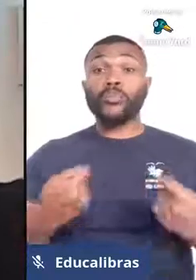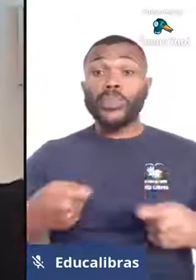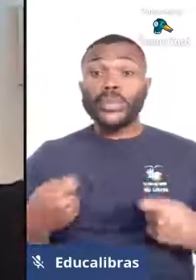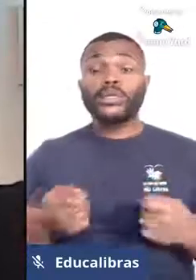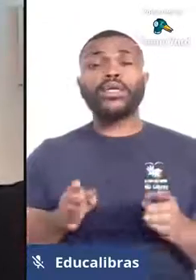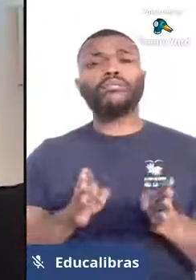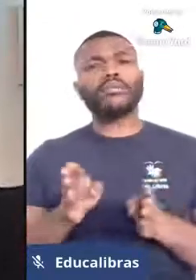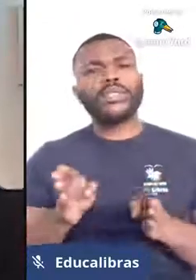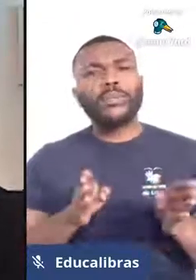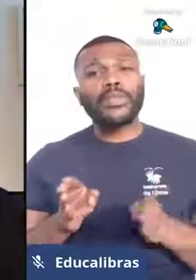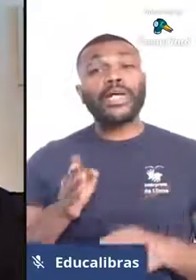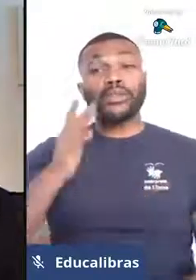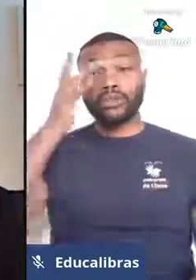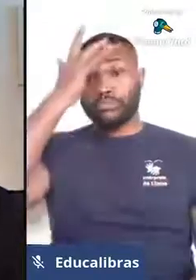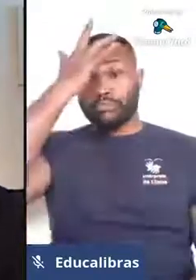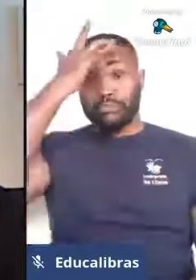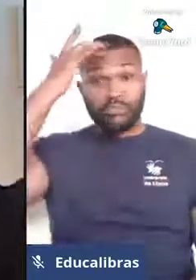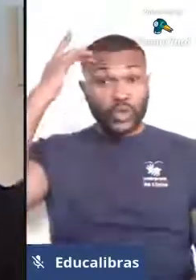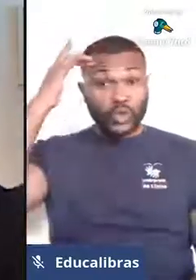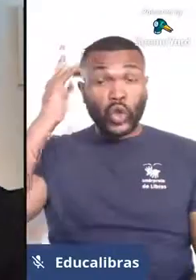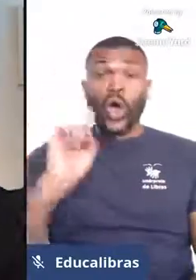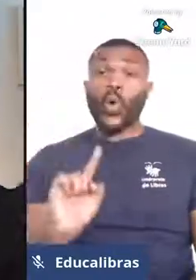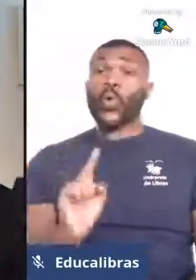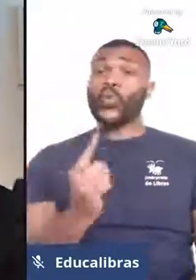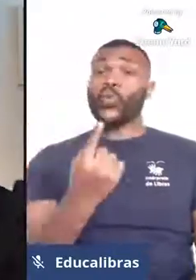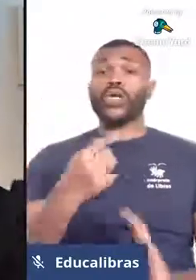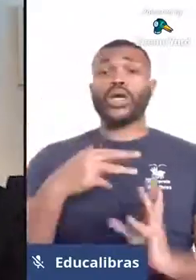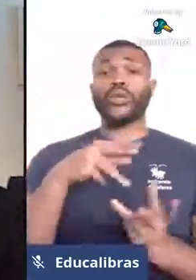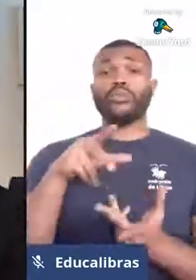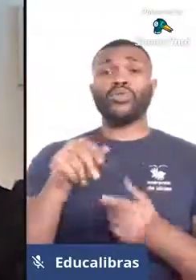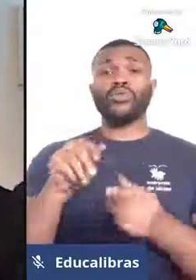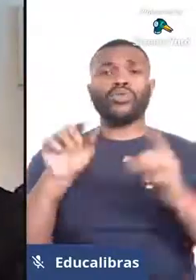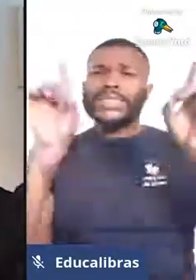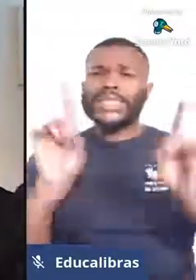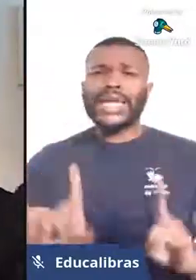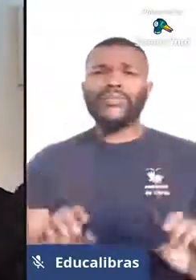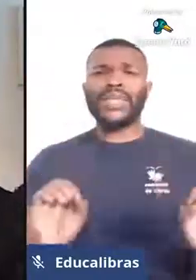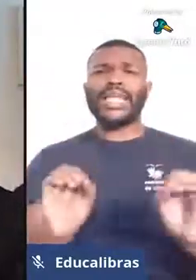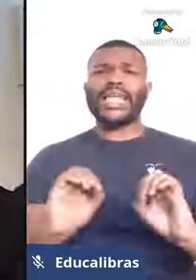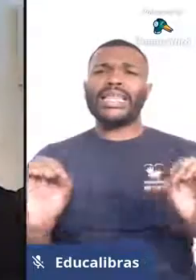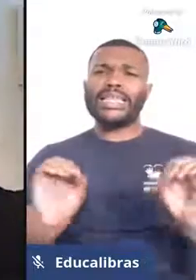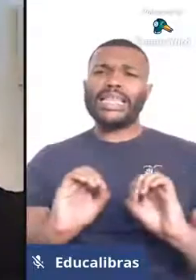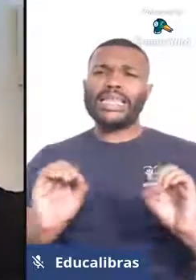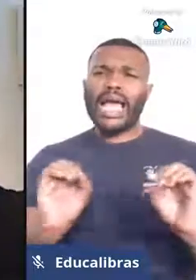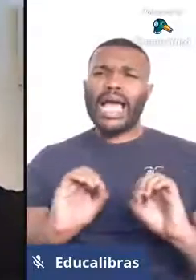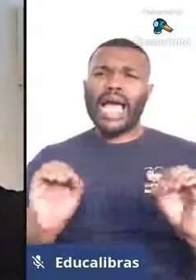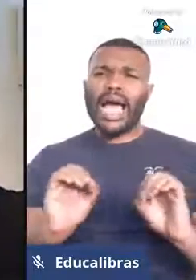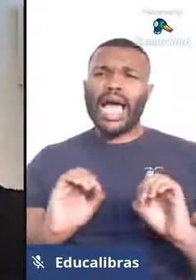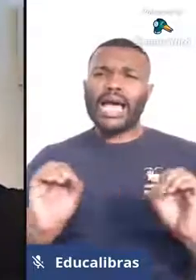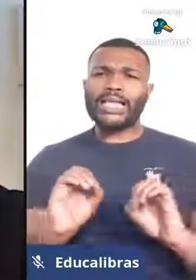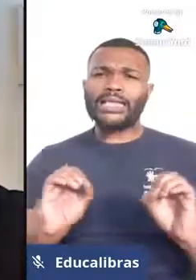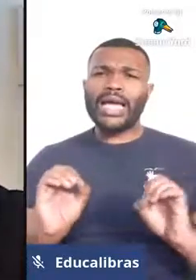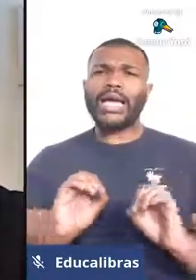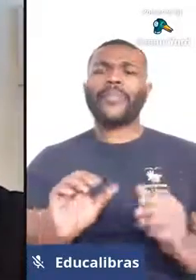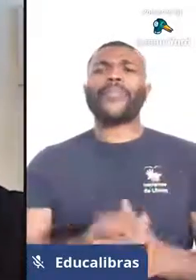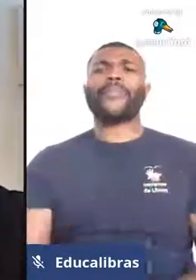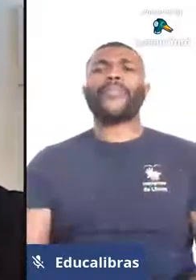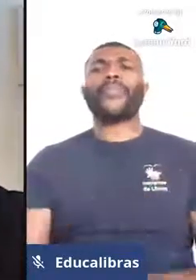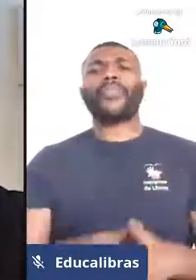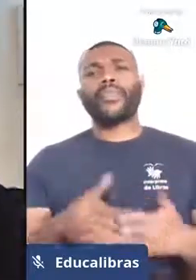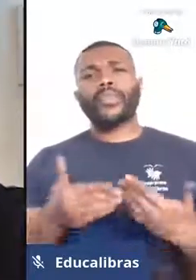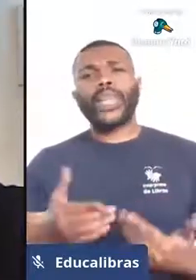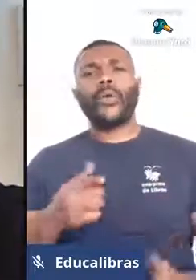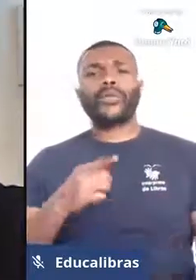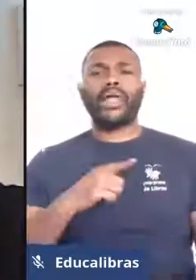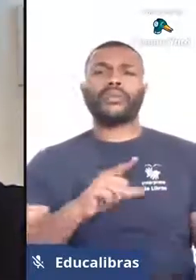da pessoa, aquela única pessoa no mundo que não tem deficiência nenhuma, mas ela só consegue ter acessibilidade porque tem links, porque